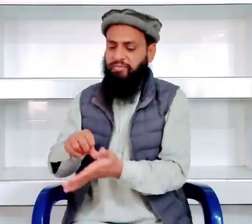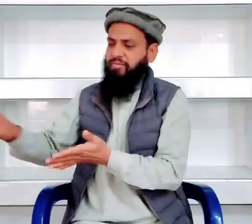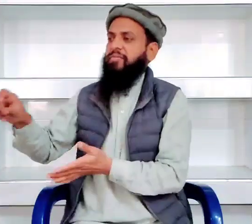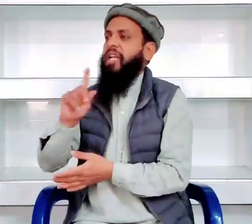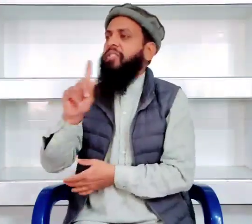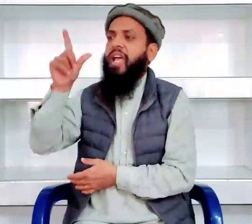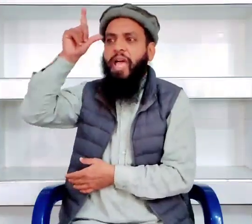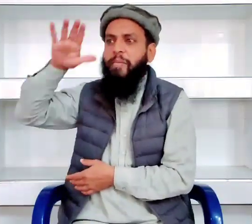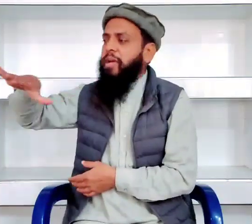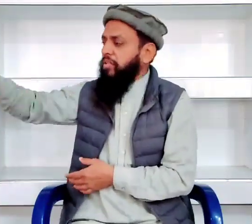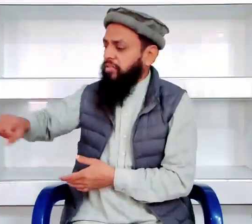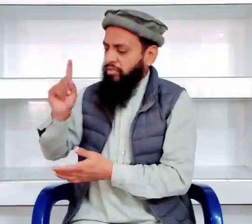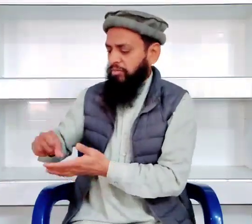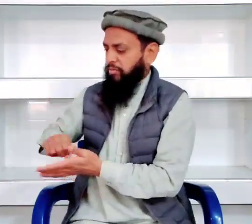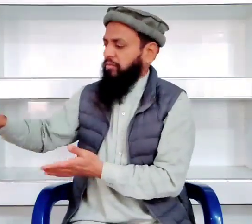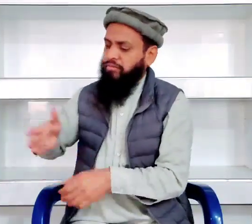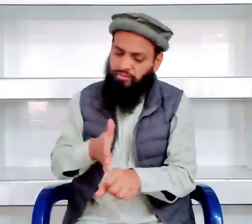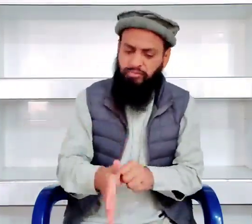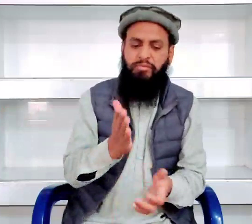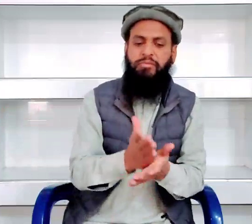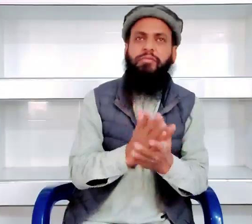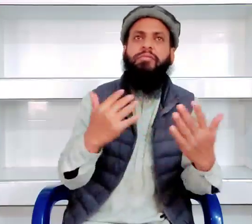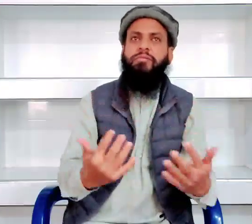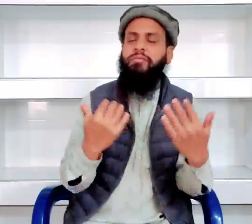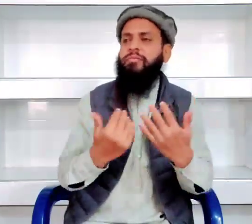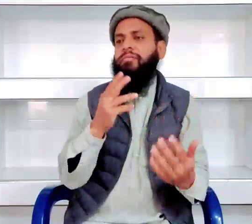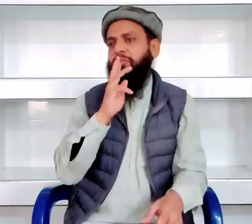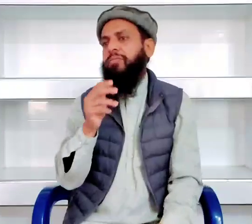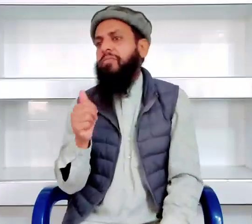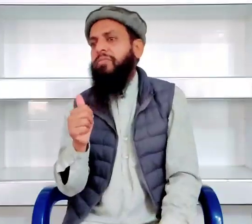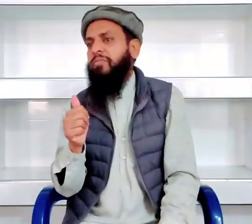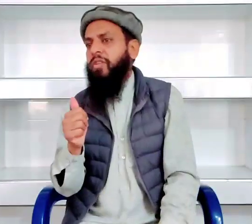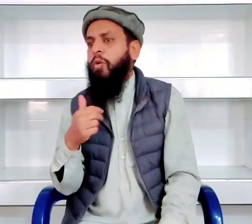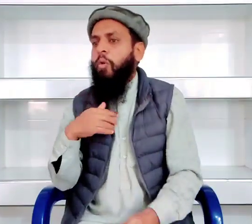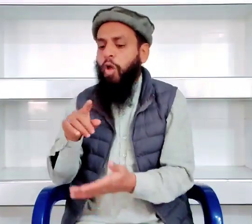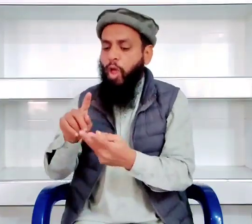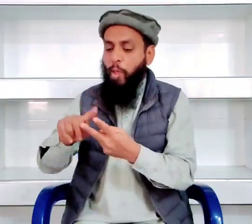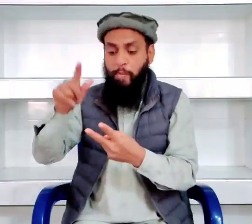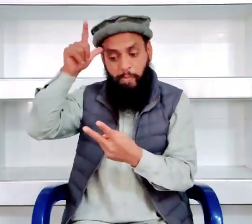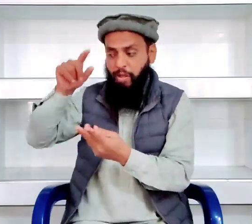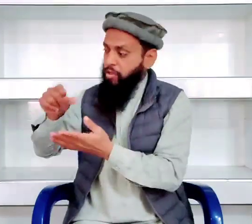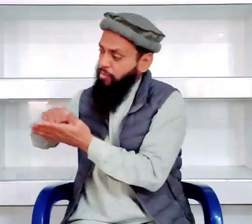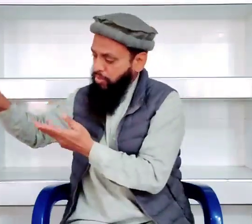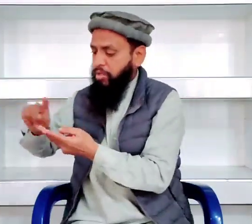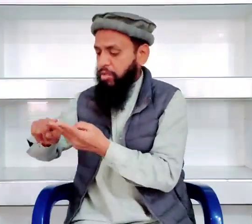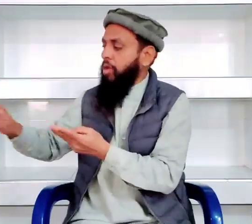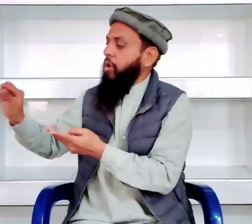ਤੇ ਇੱਕ ਬੈਅ ਦੇ ਅੰਦਰ ਦੋ ਬੈਅ ਅਗਰ ਕੀਤੀਆਂ ਜਾਣ ਤੇ ਉਹਦੇ ਬਾਅਦੋਂ ਤੌਰ ਤੇ ਹਰਾਮ ਹੋ ਜਾਇਆ ਦੇ ਮਤਲਬ ਇੱਕ ਆਦਮੀ ਨੇ ਸੌਦਾ